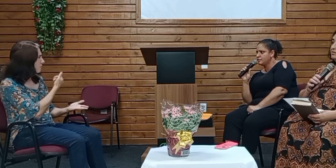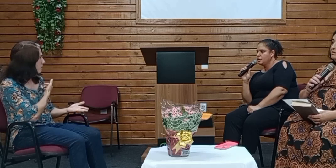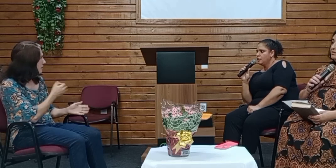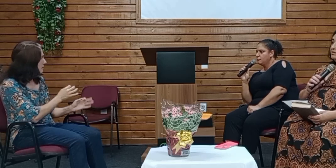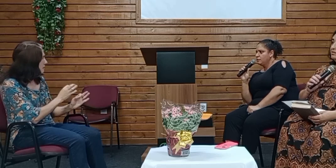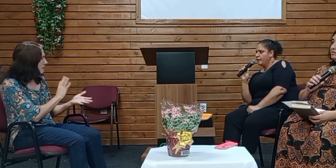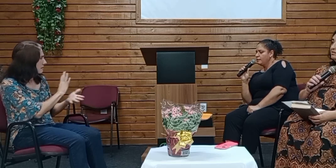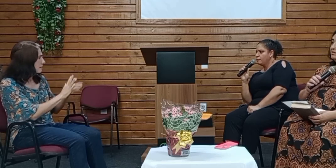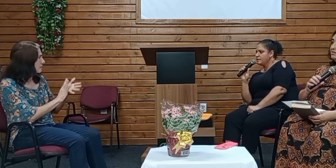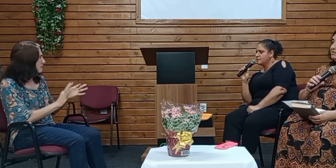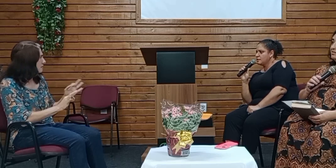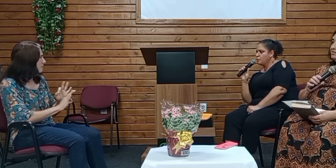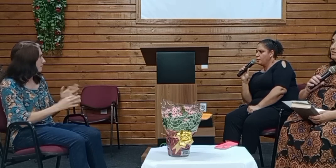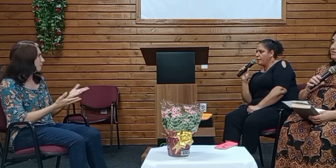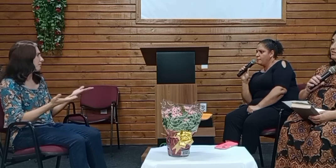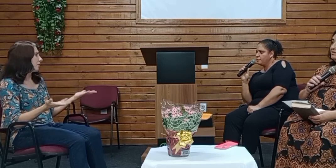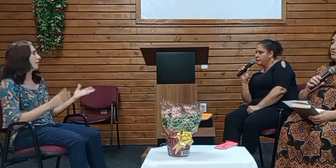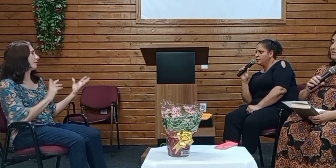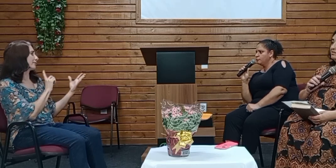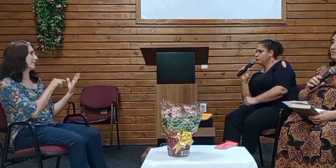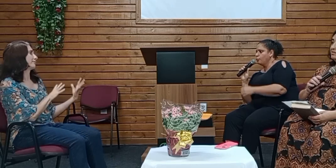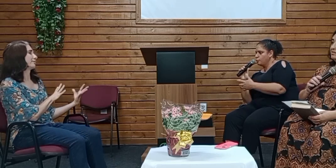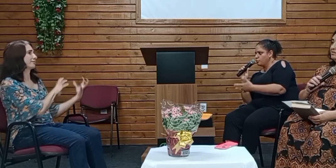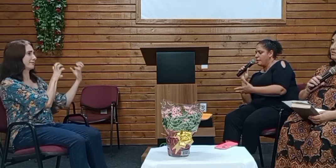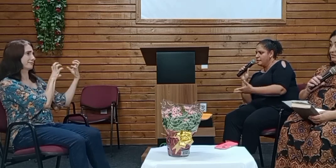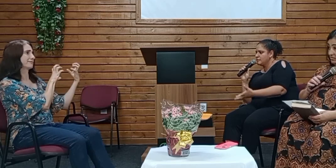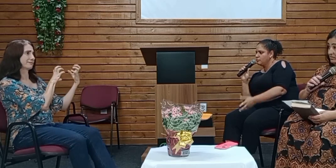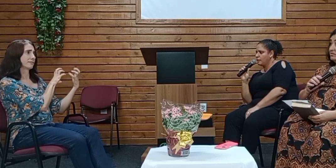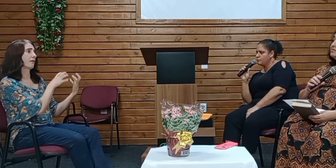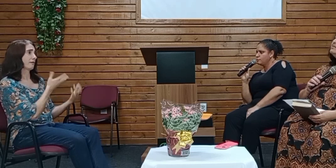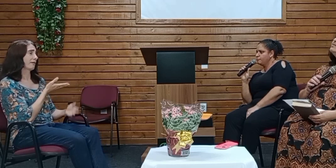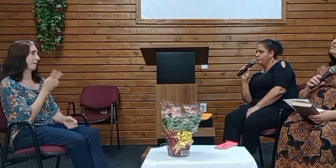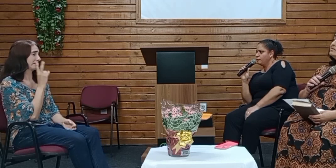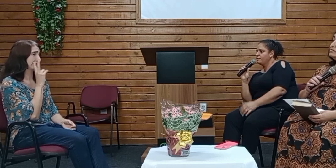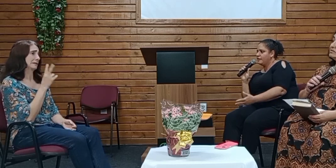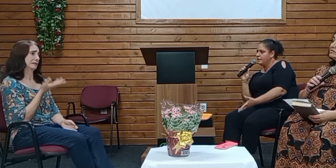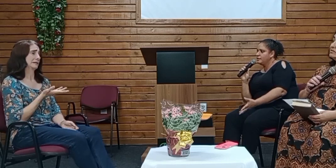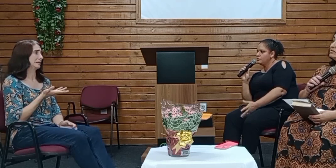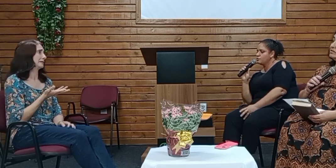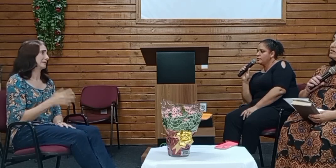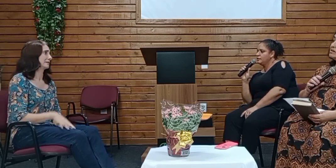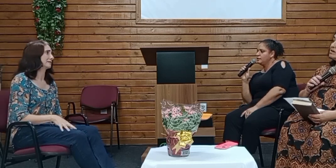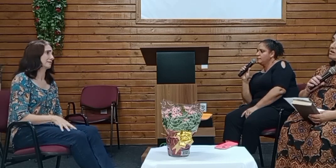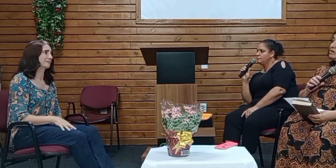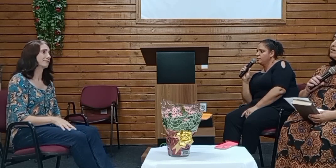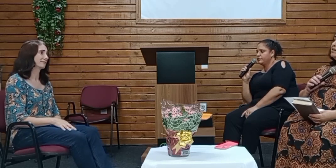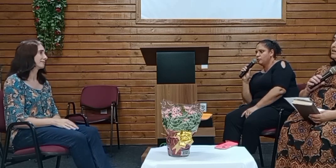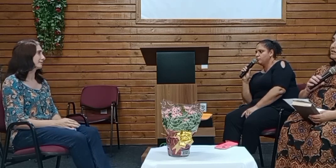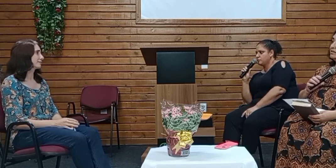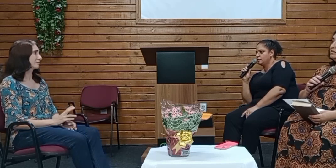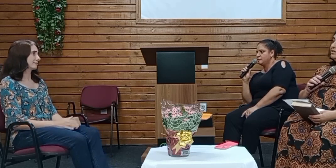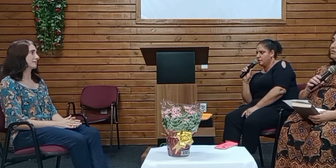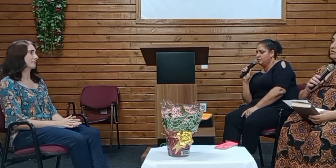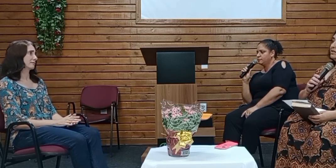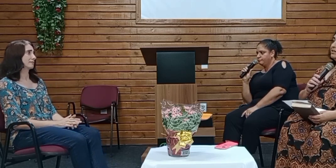sinais, né? Mas se o meu pai e minha mãe não, ou os pais, né, no caso, não levarem a isso, aí não tem como